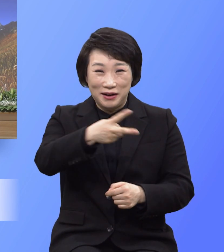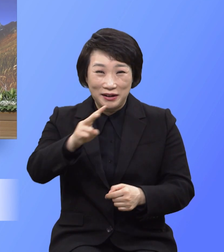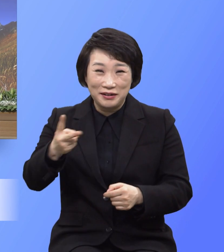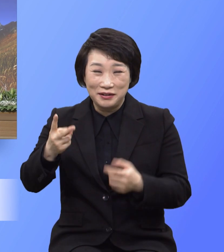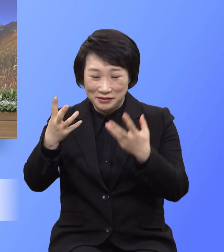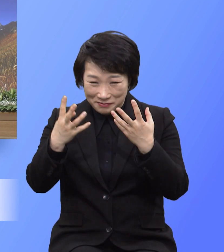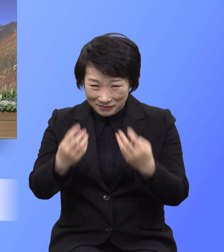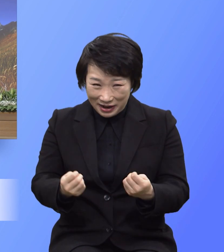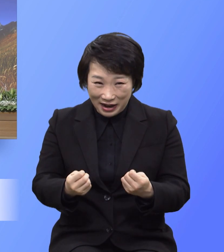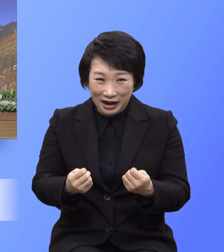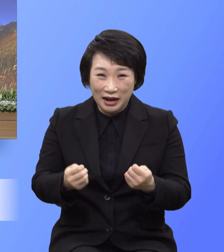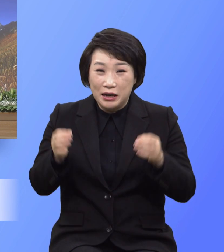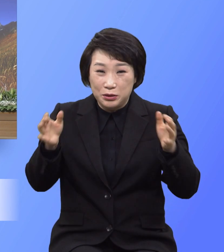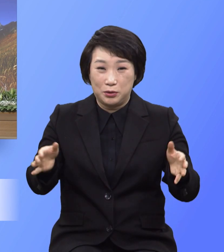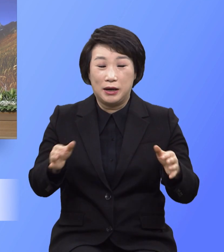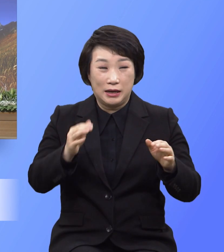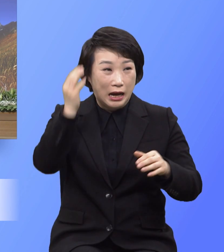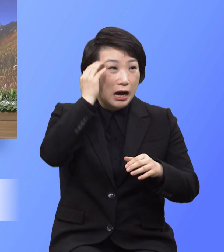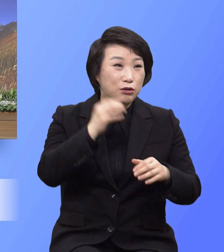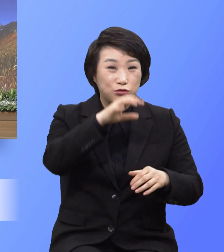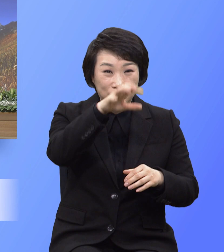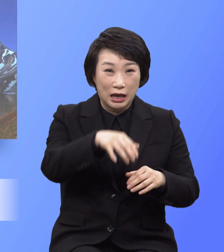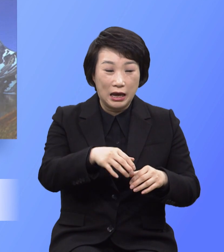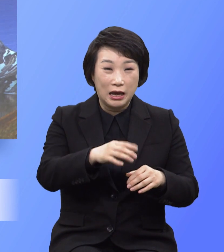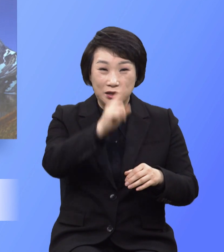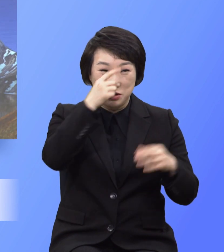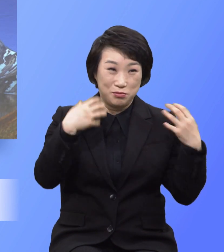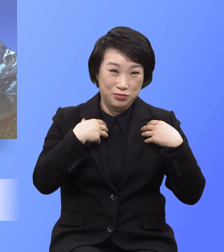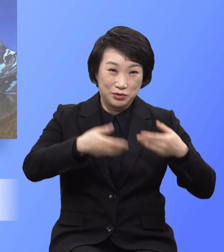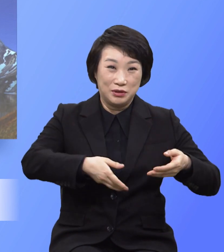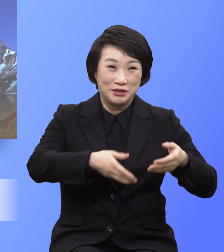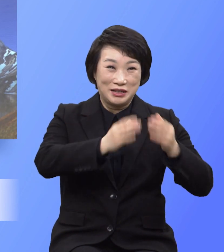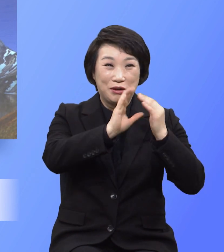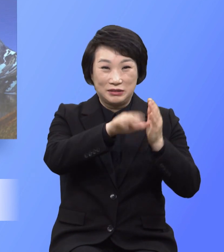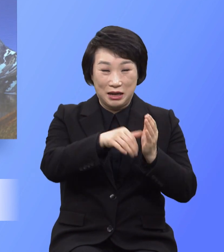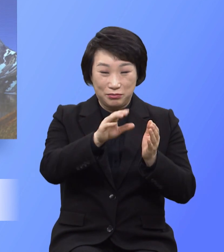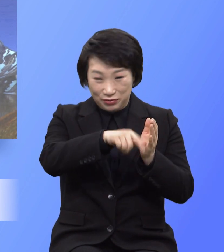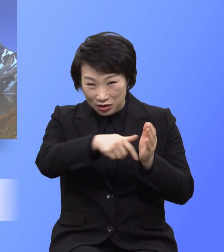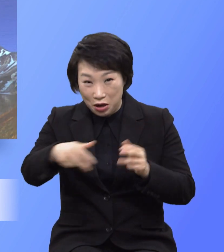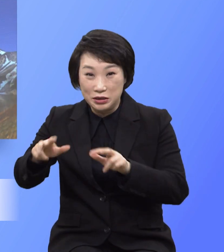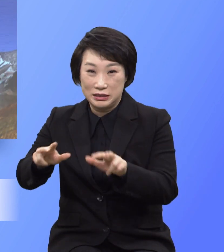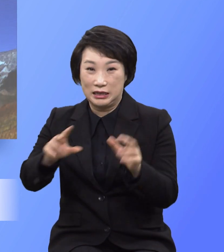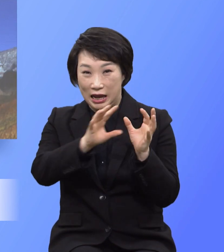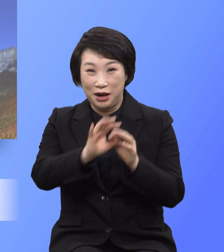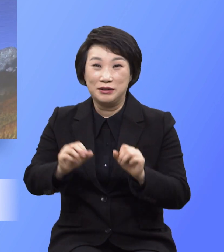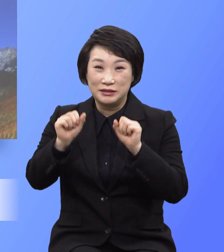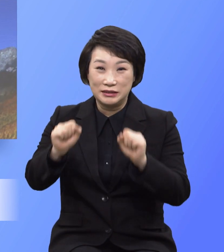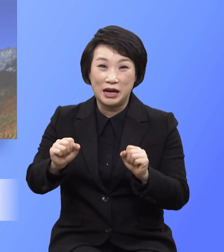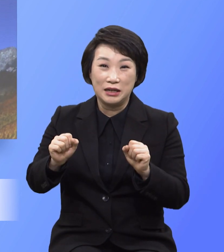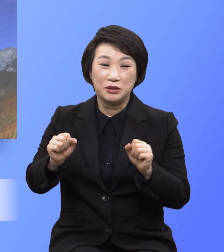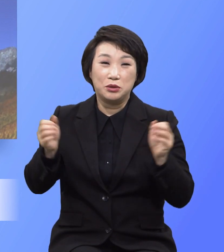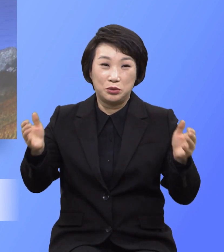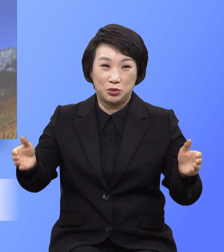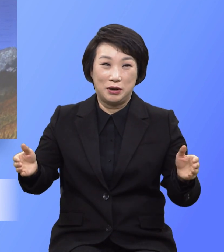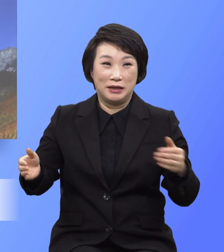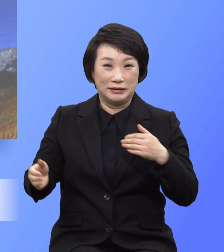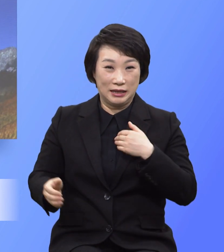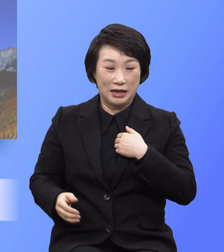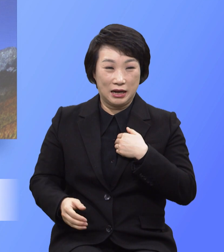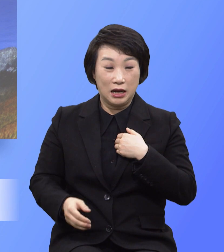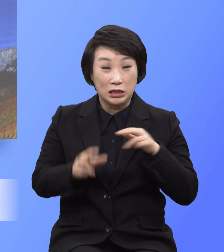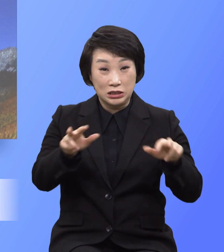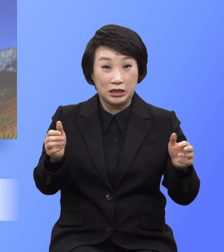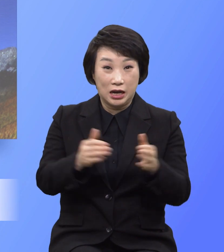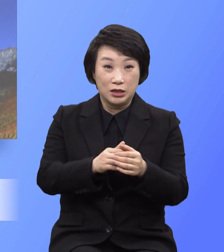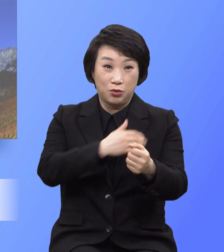우리나라가 건국 이래 지금까지 산 사람이에요. 지금까지 산 사람인데, 예, 지금까지